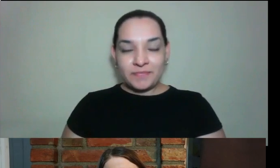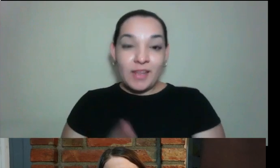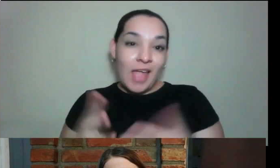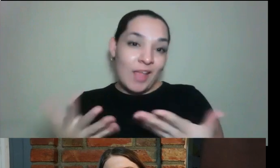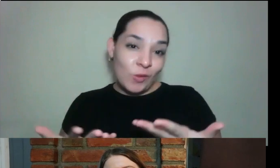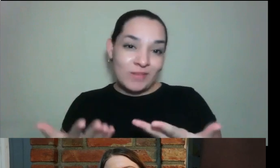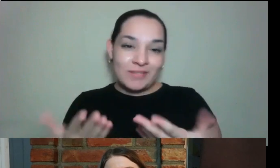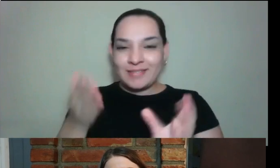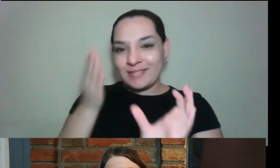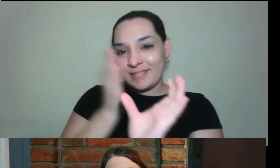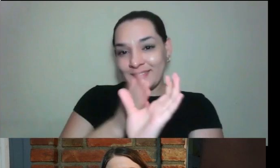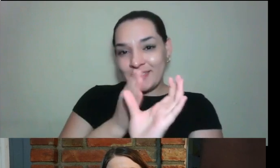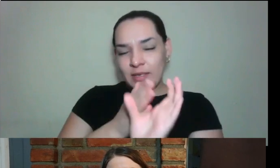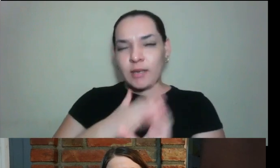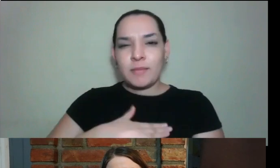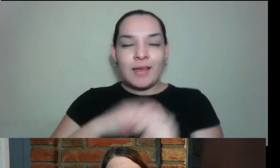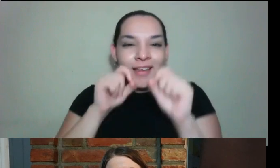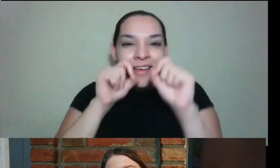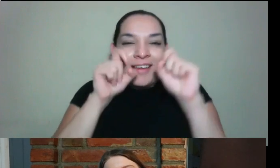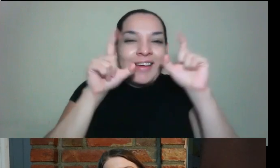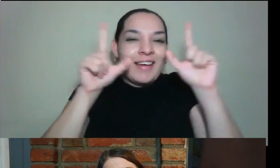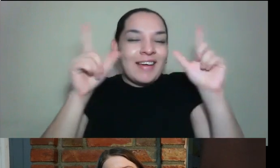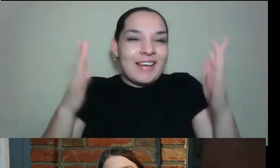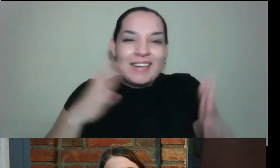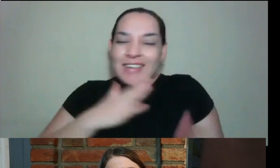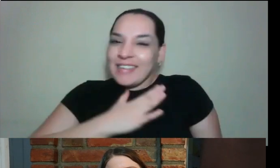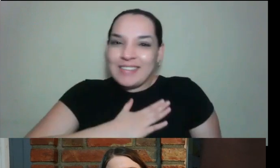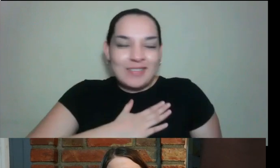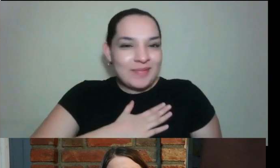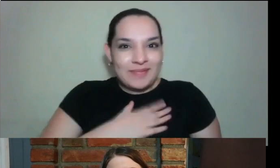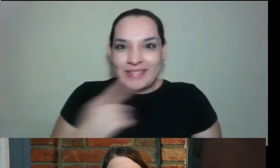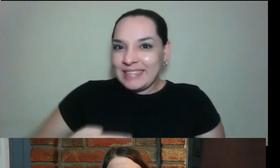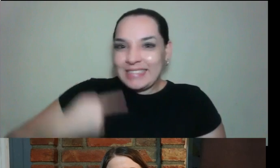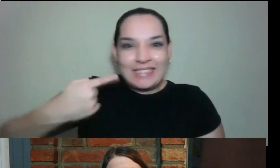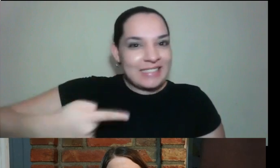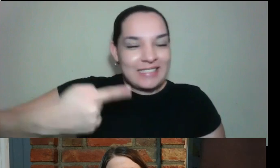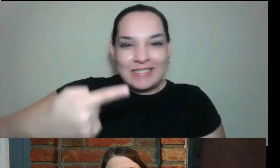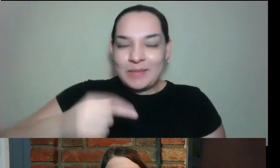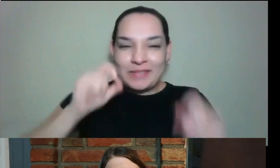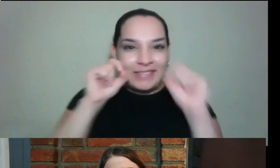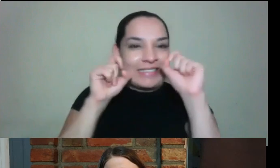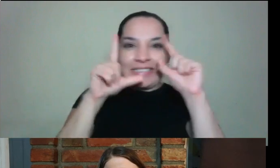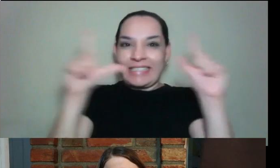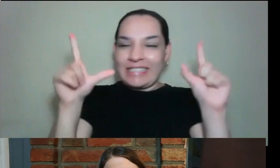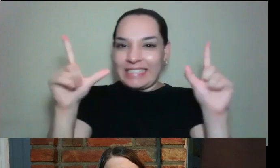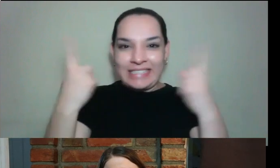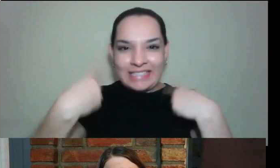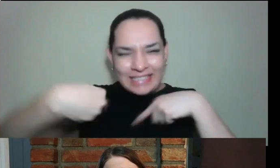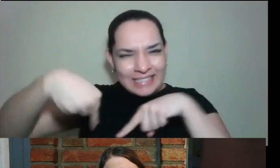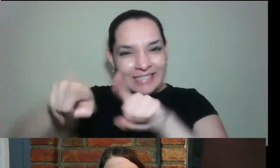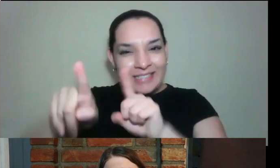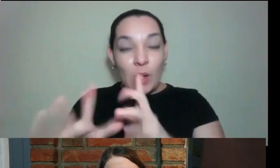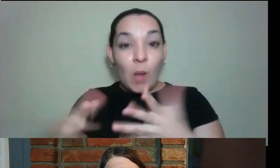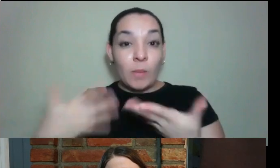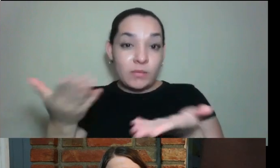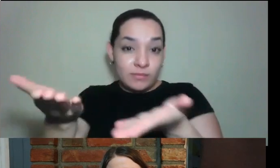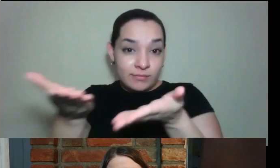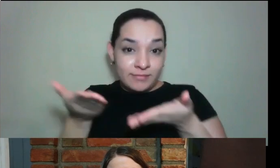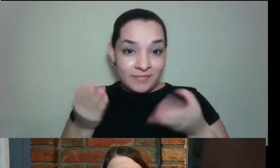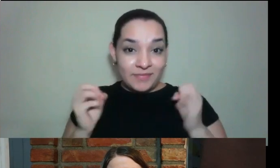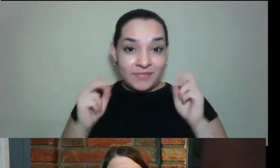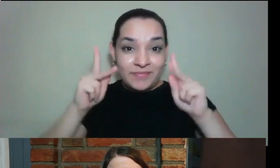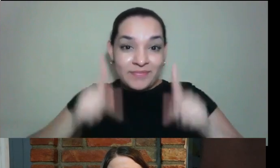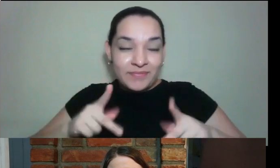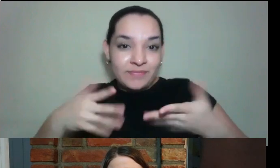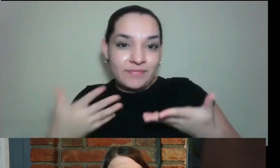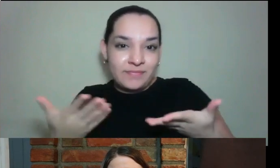Y la psicología es algo que me ha maravillado, me sigue maravillando y me sigue sorprendiendo,